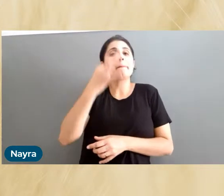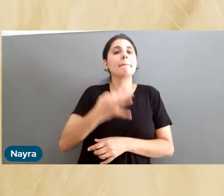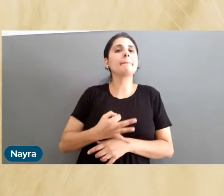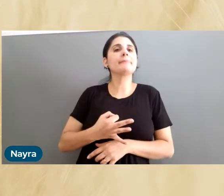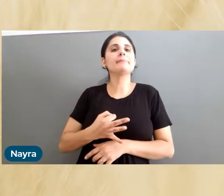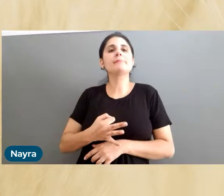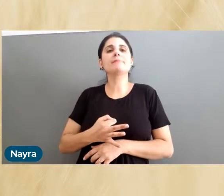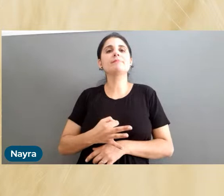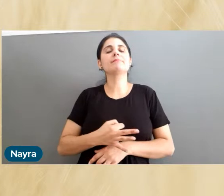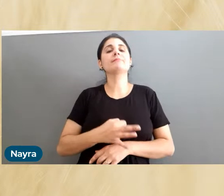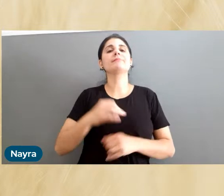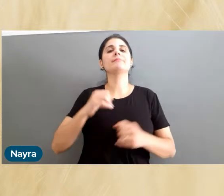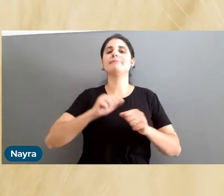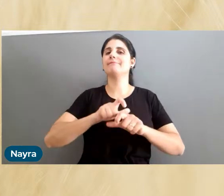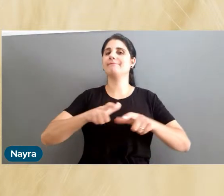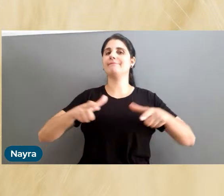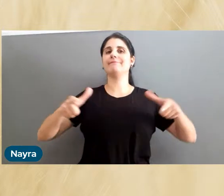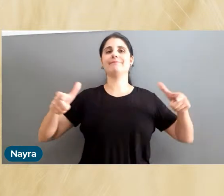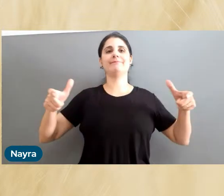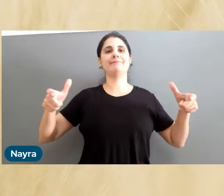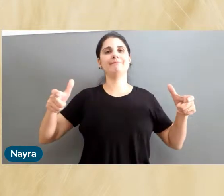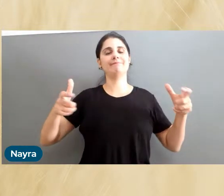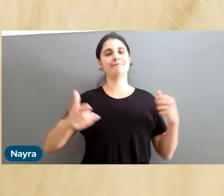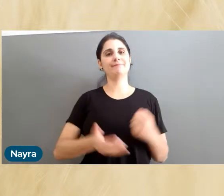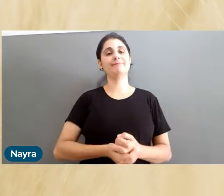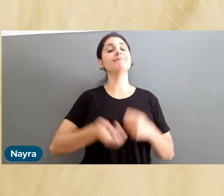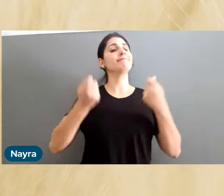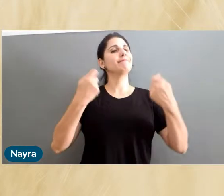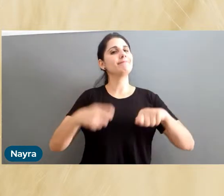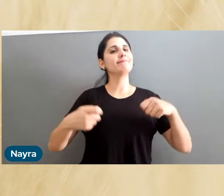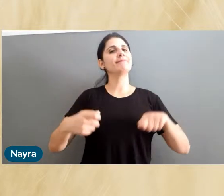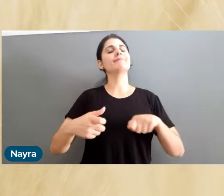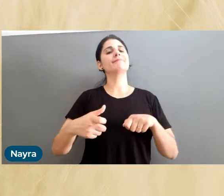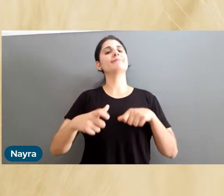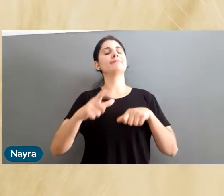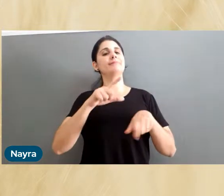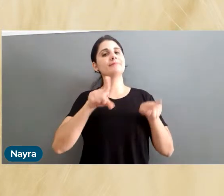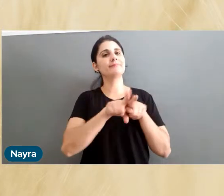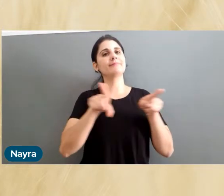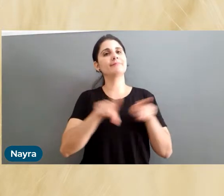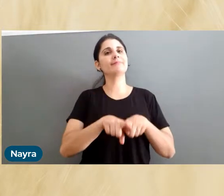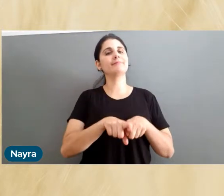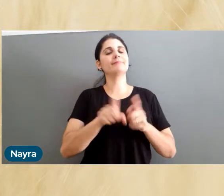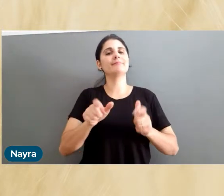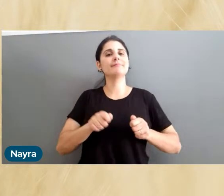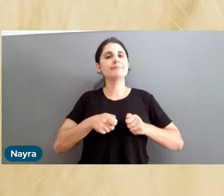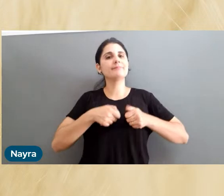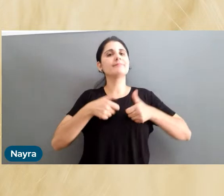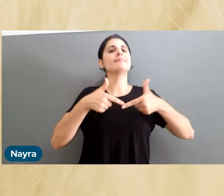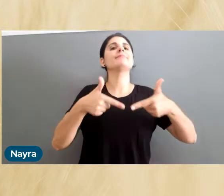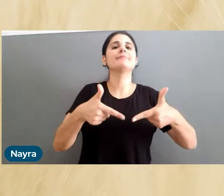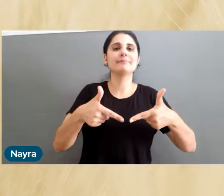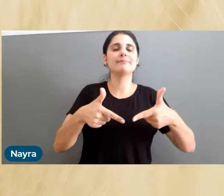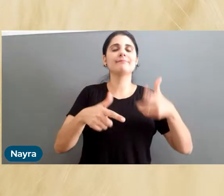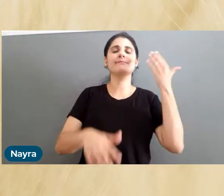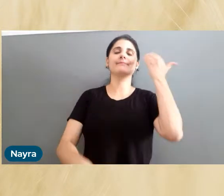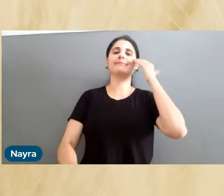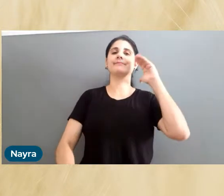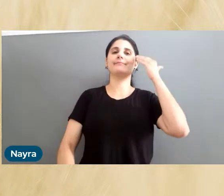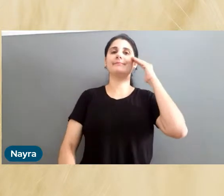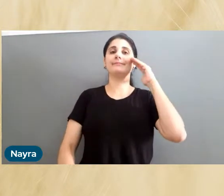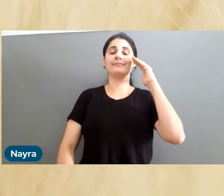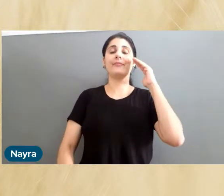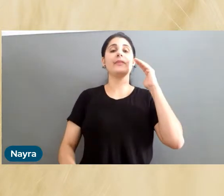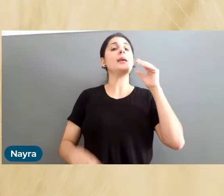muito mais ampla. É preciso que nós tenhamos também a disposição de entender que é